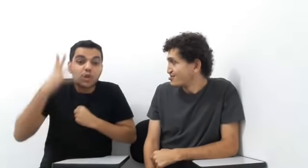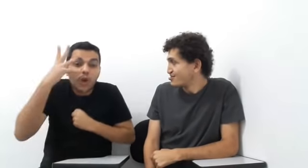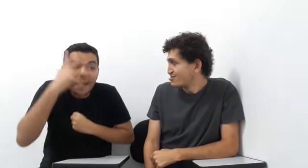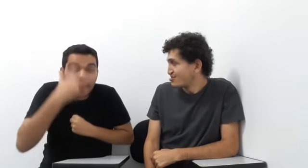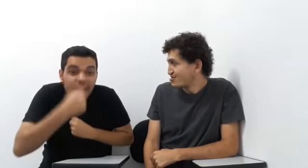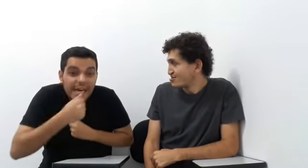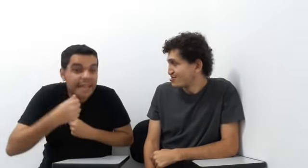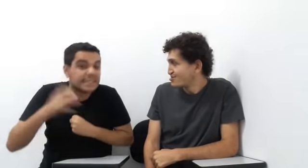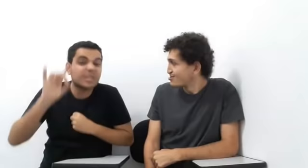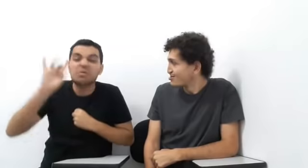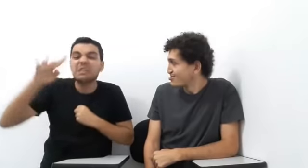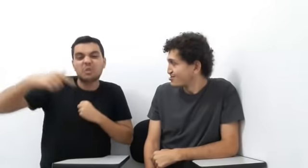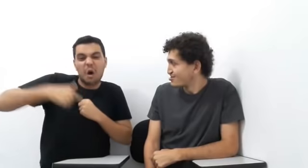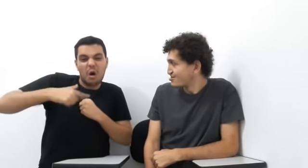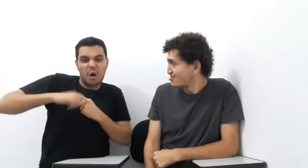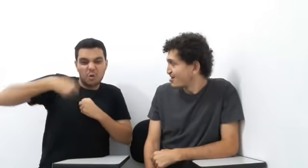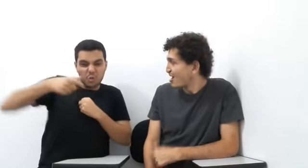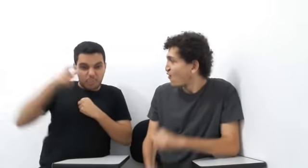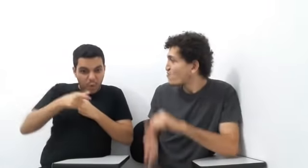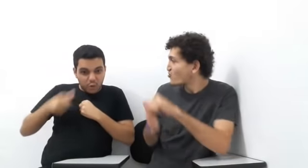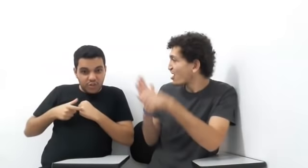a beleza não é só o ponto de